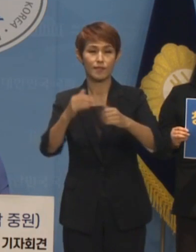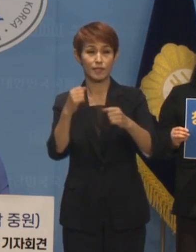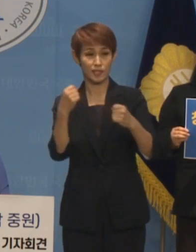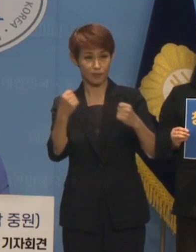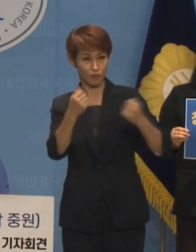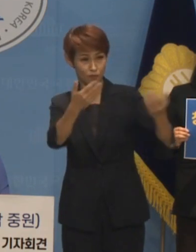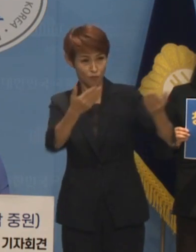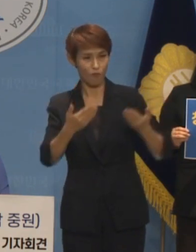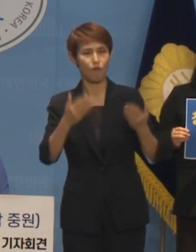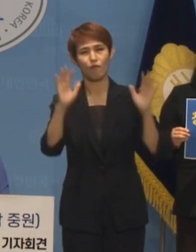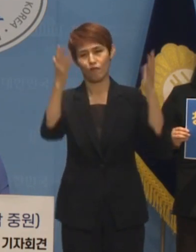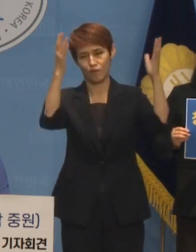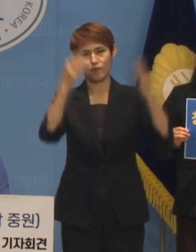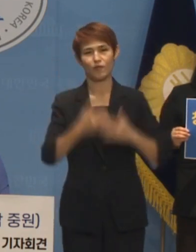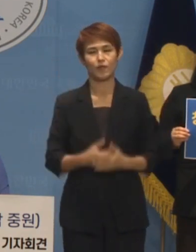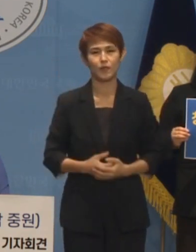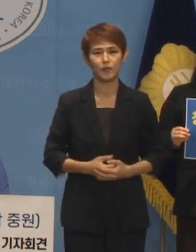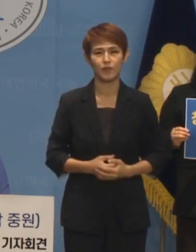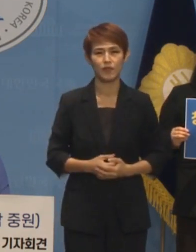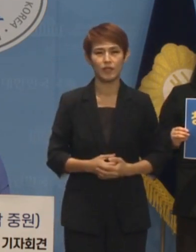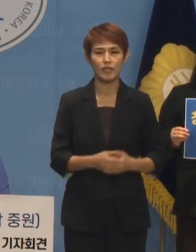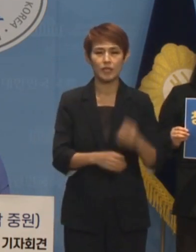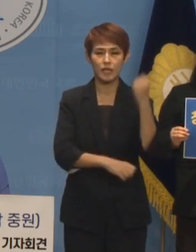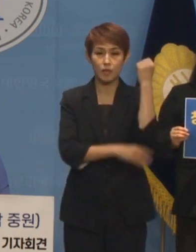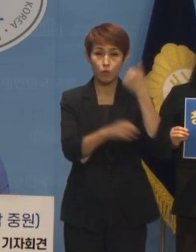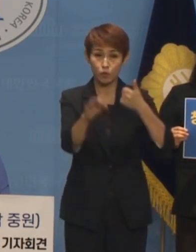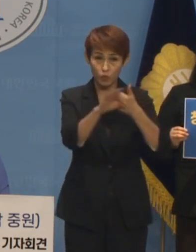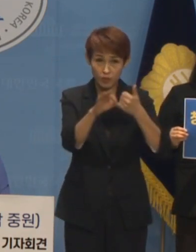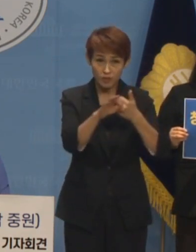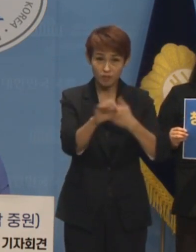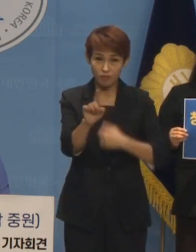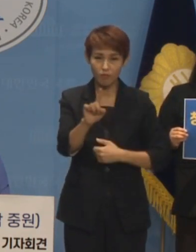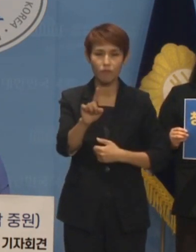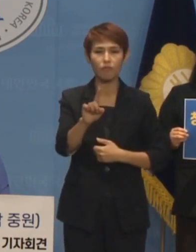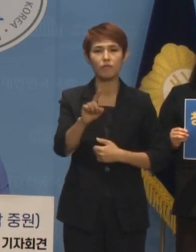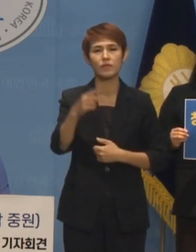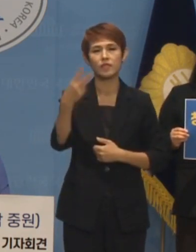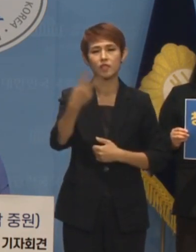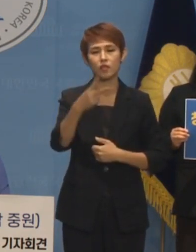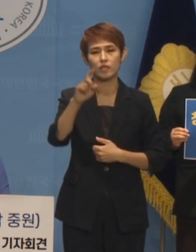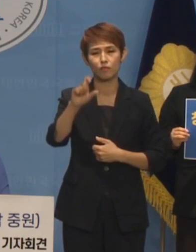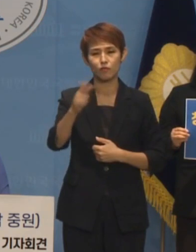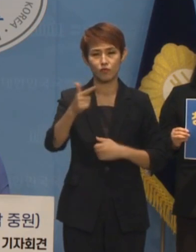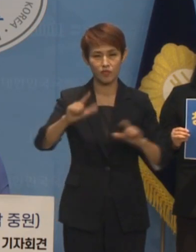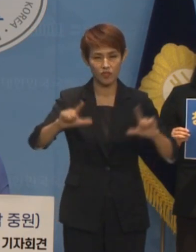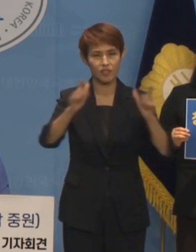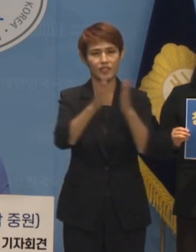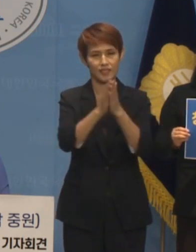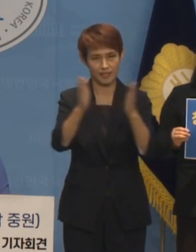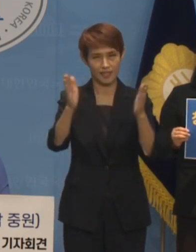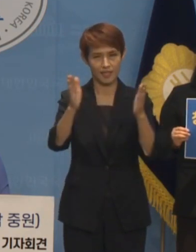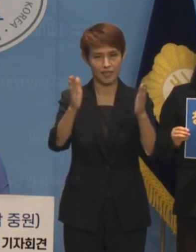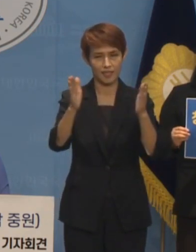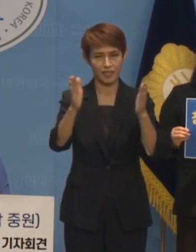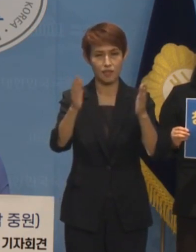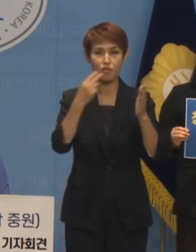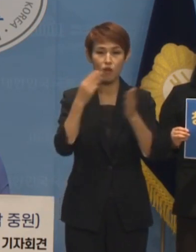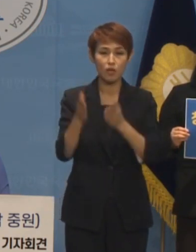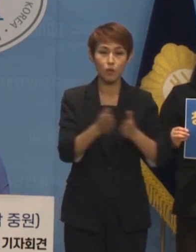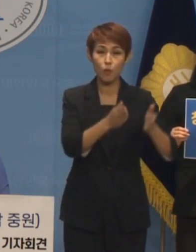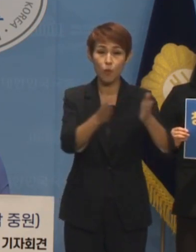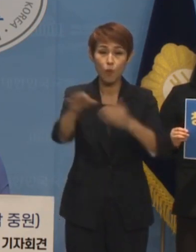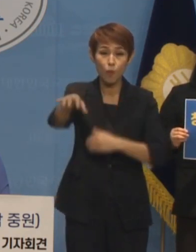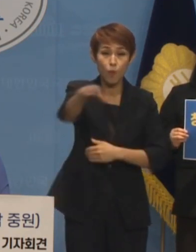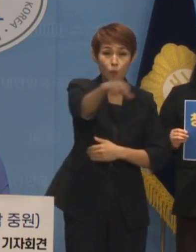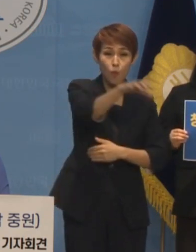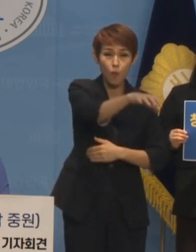환영합니다. 청년 기본소득은 2016년 청년 배당으로 시작해 경기도 31개 시, 군